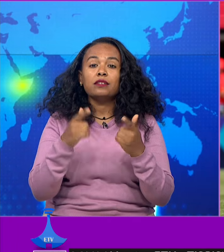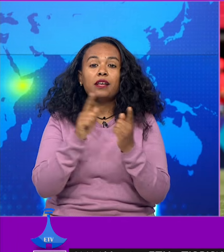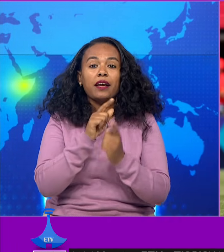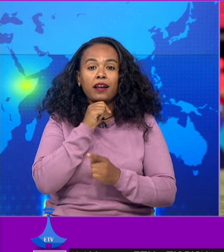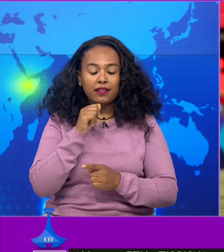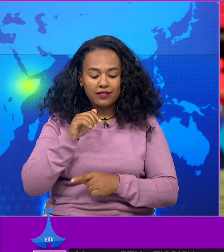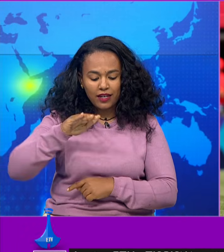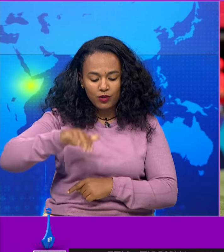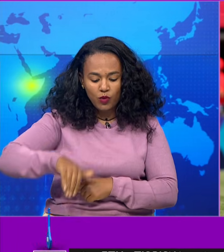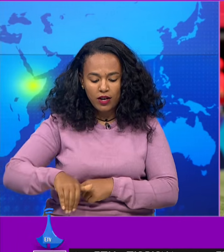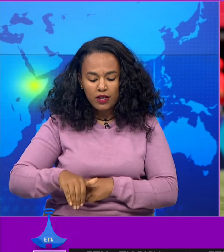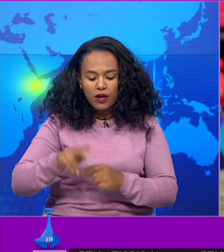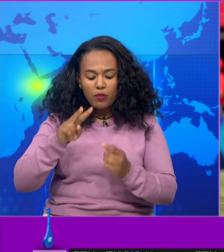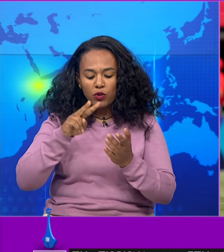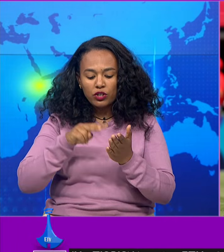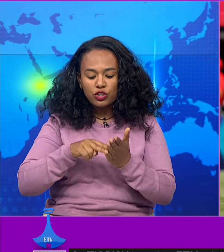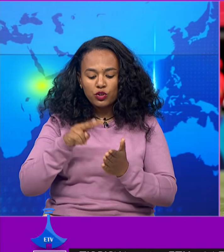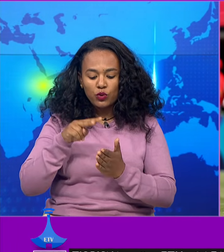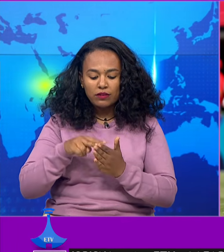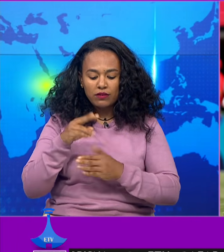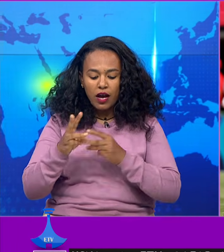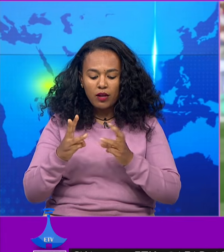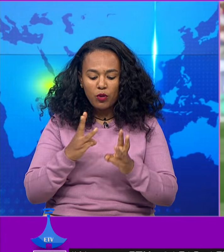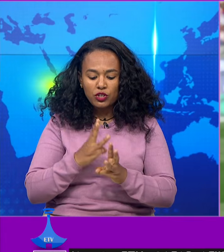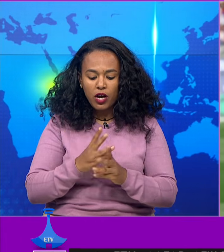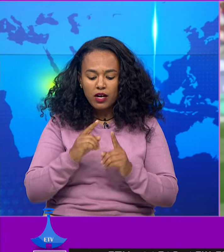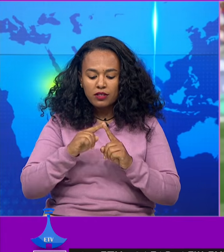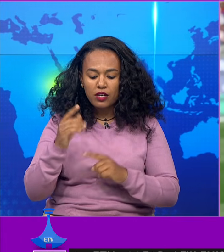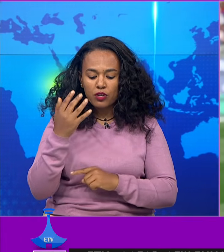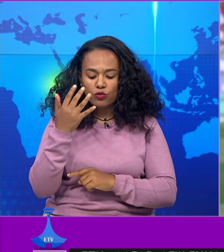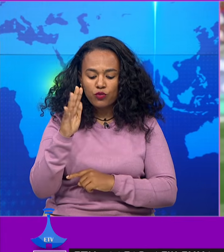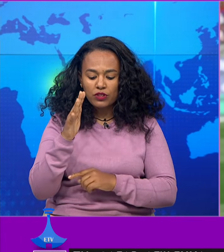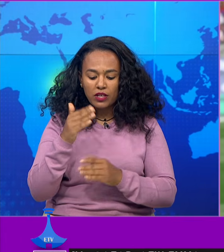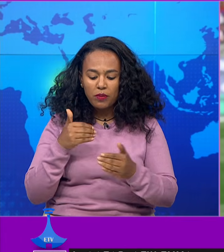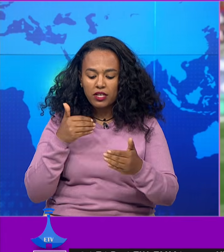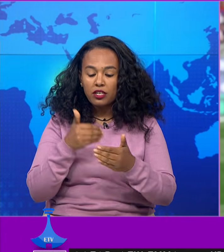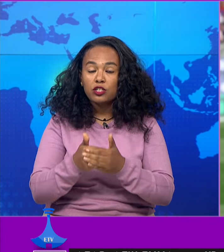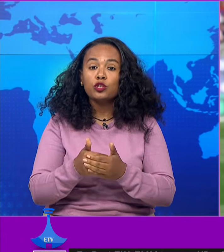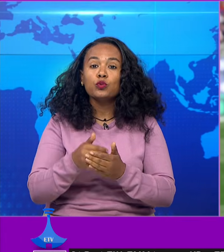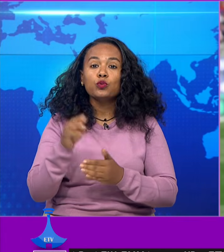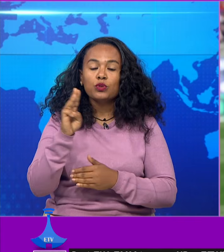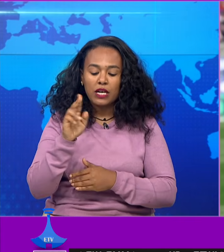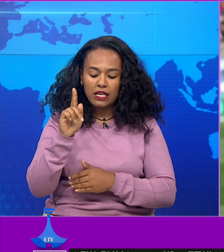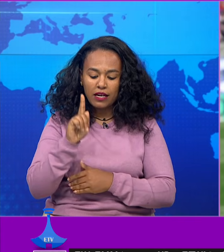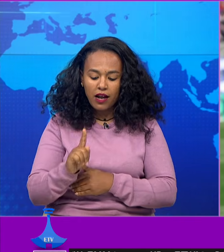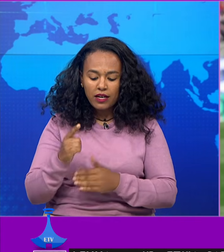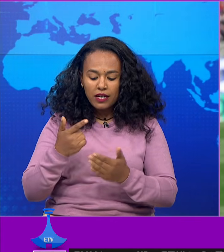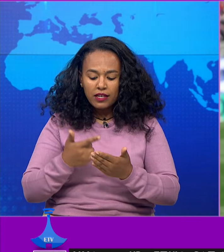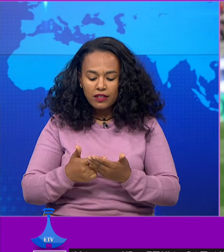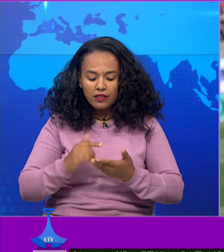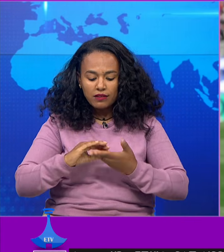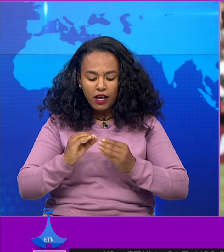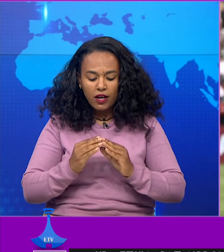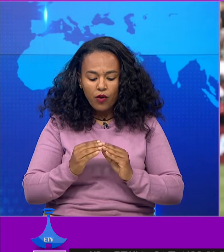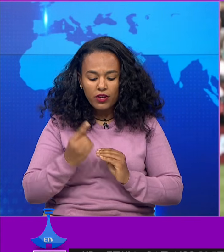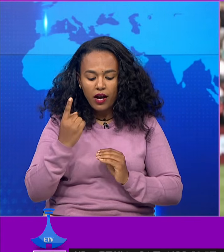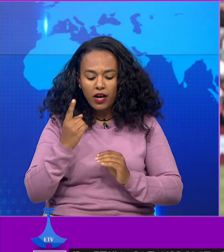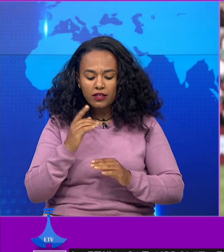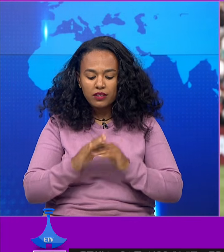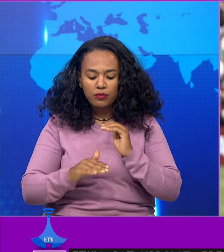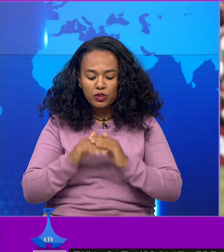እድል ሳይቀናት ቀርቷል። በ2002 ዓለም ዋንጫ እስከ ሩብ ፍጻሜ የደረሰችው ሴኔጋል ይህንን